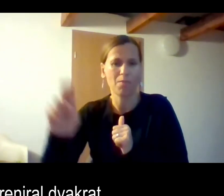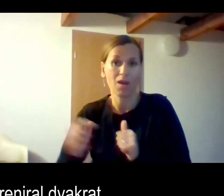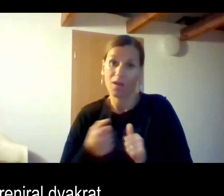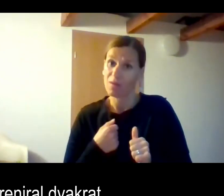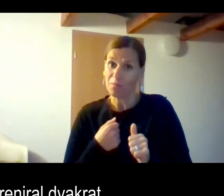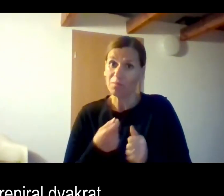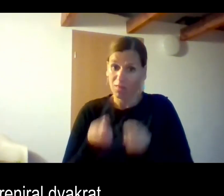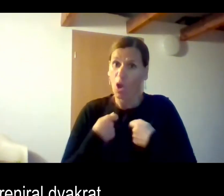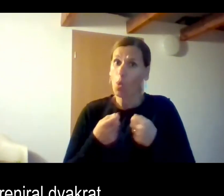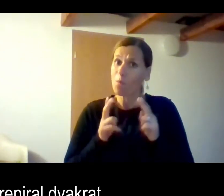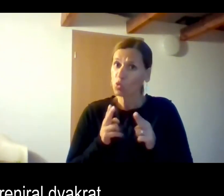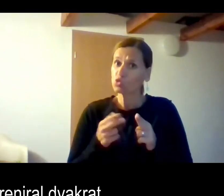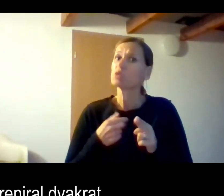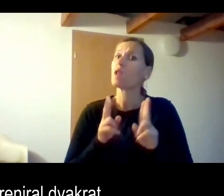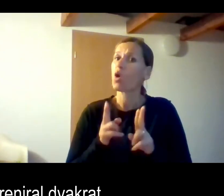2-krat dnevno,